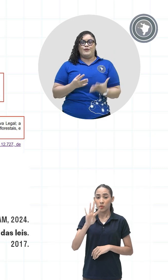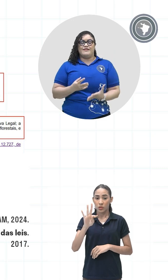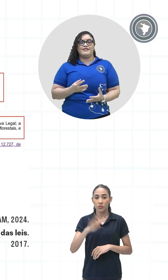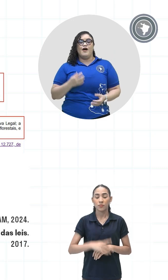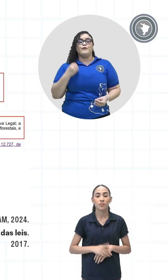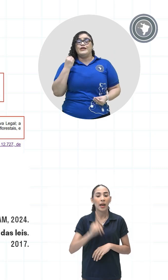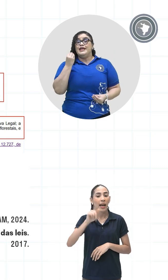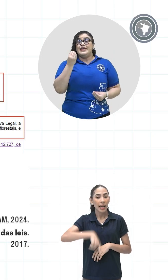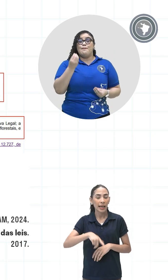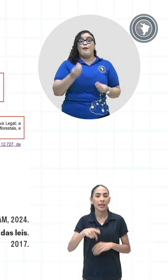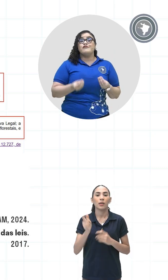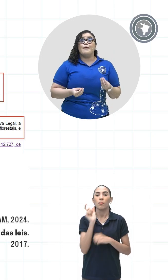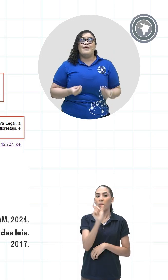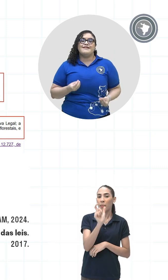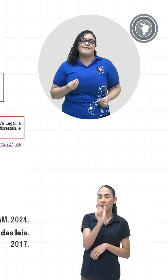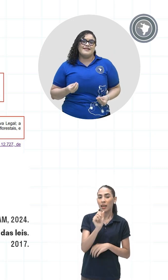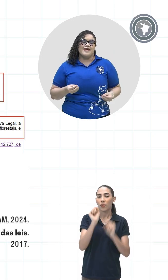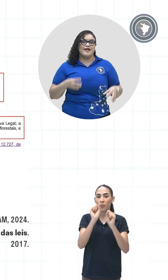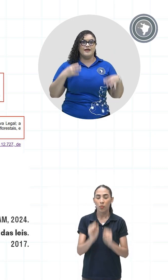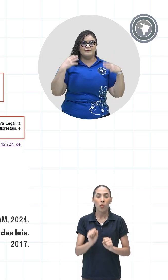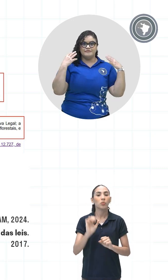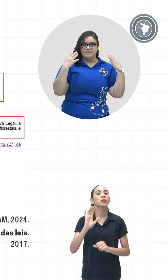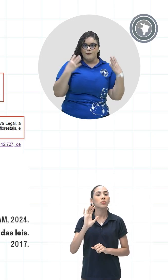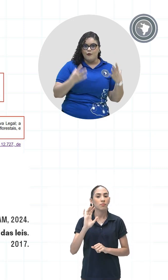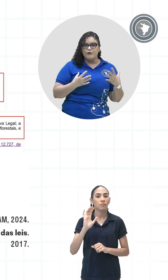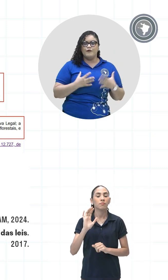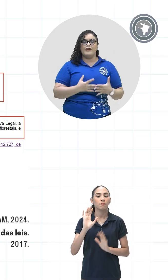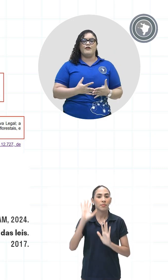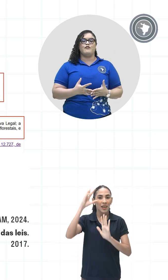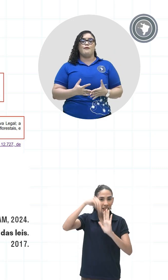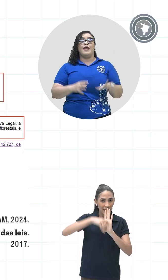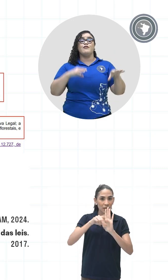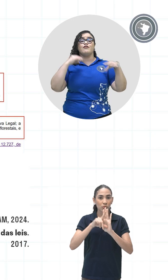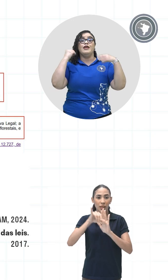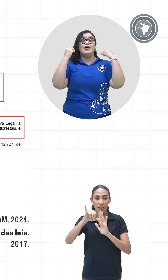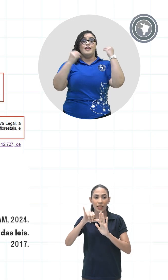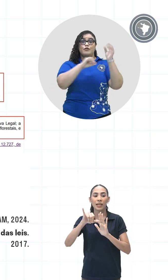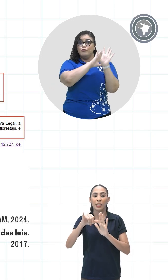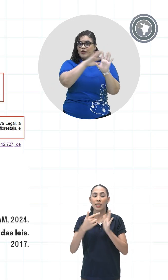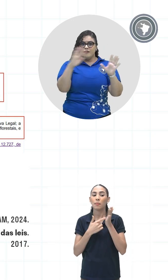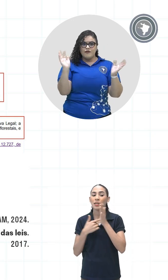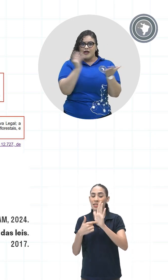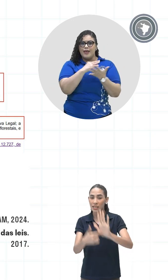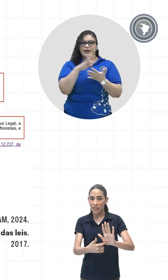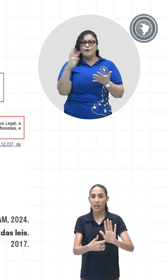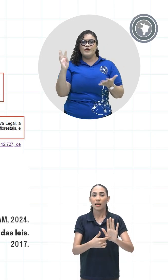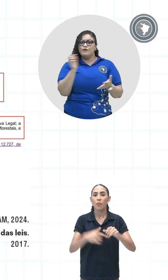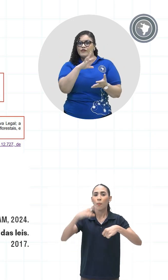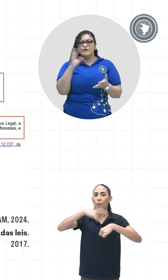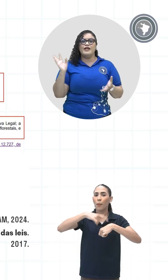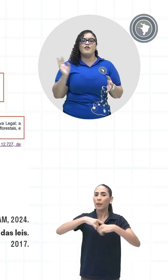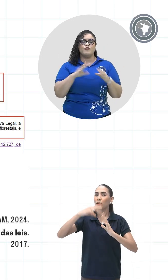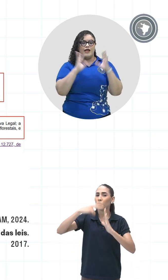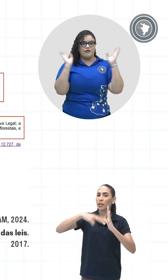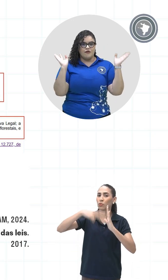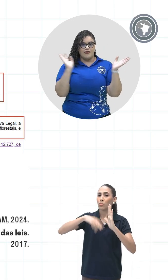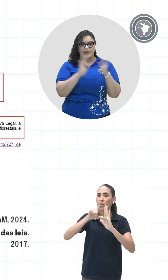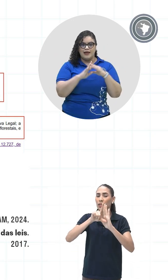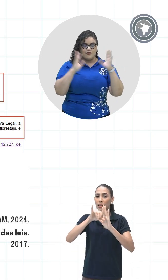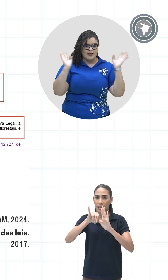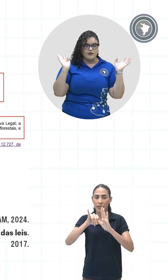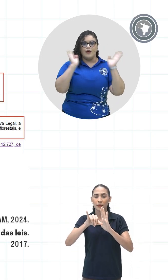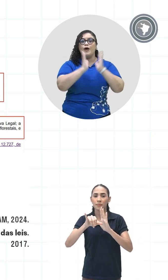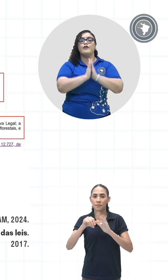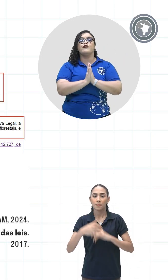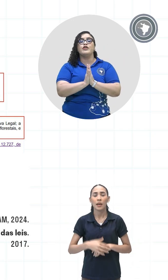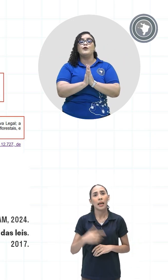uma expressão que pode aparecer muito frequentemente durante a leitura do seu texto, lá do texto da